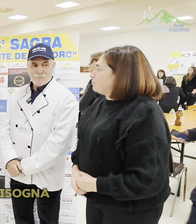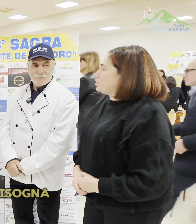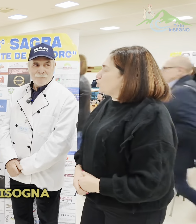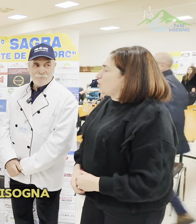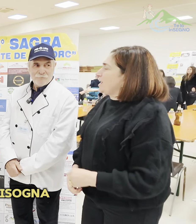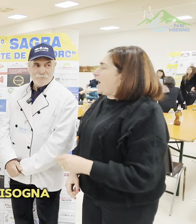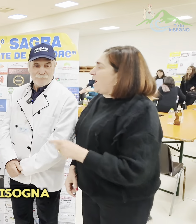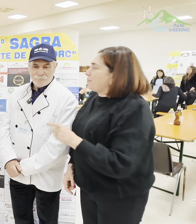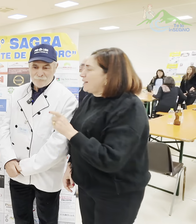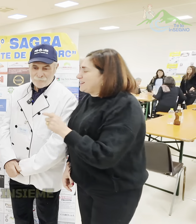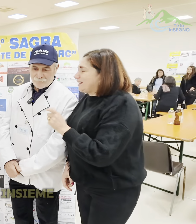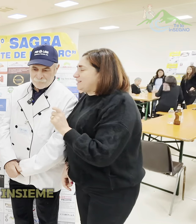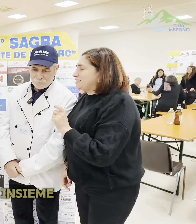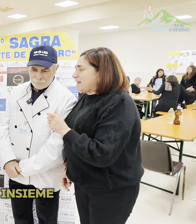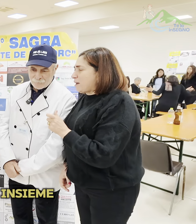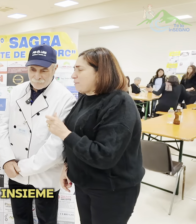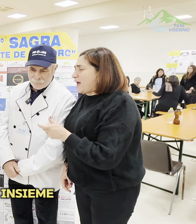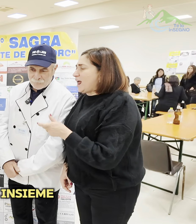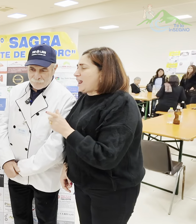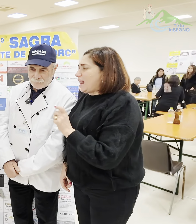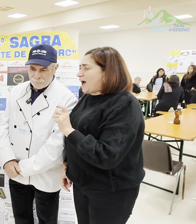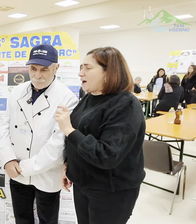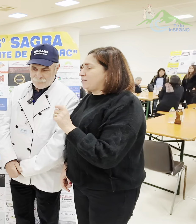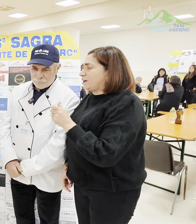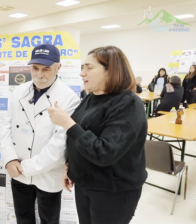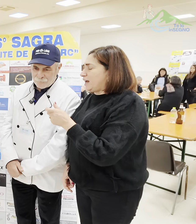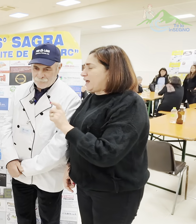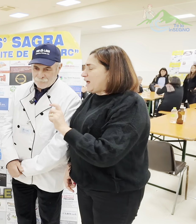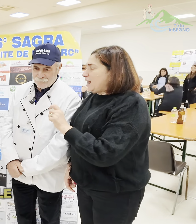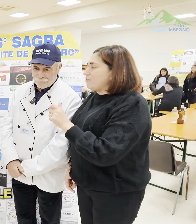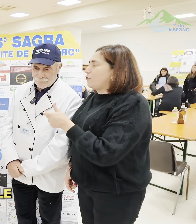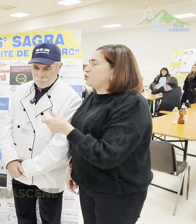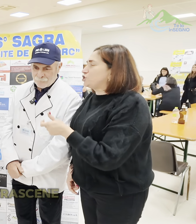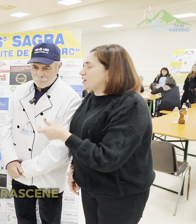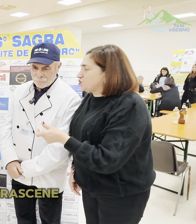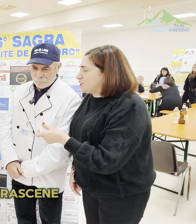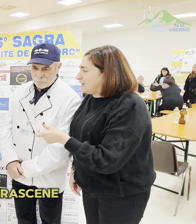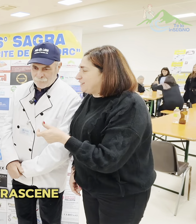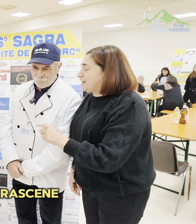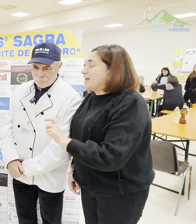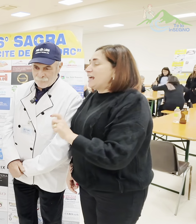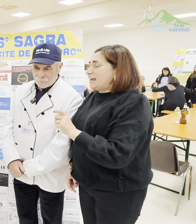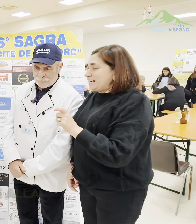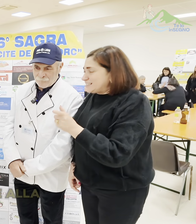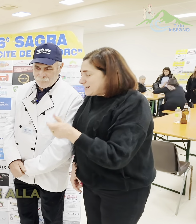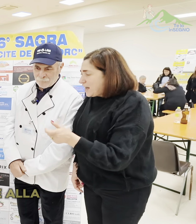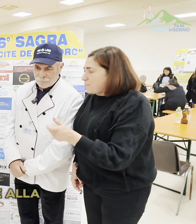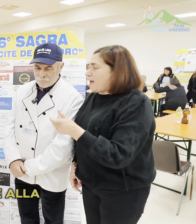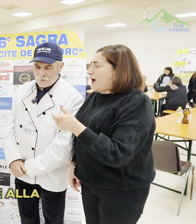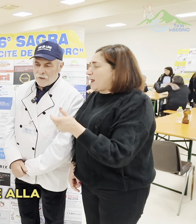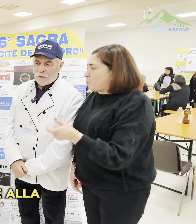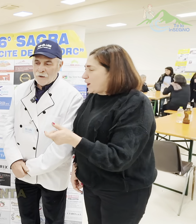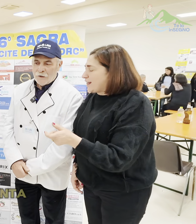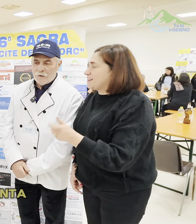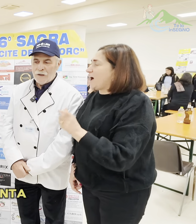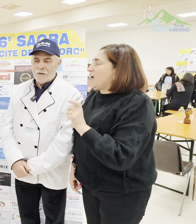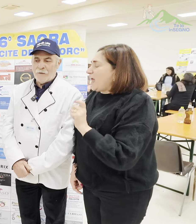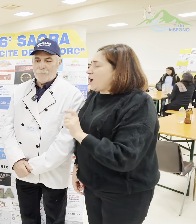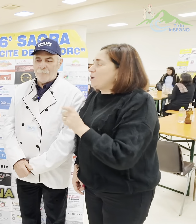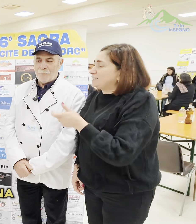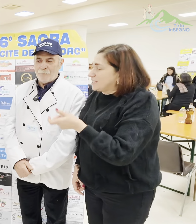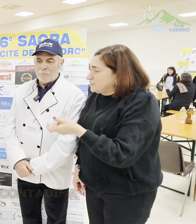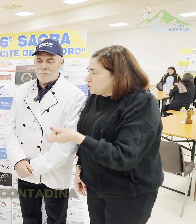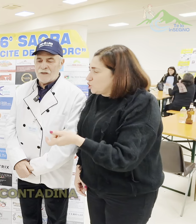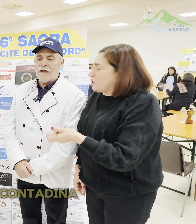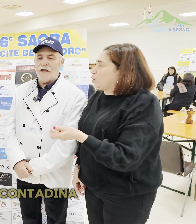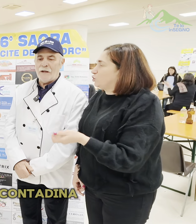Perché bisogna mettere insieme le foglie strascinate insieme alla polenta? È